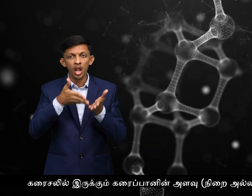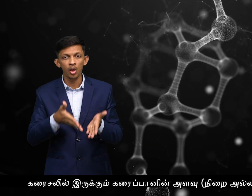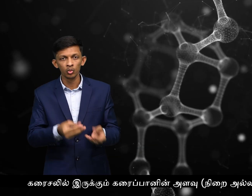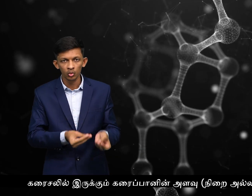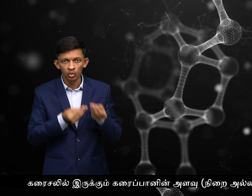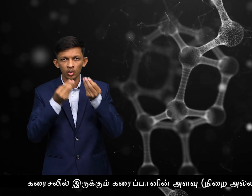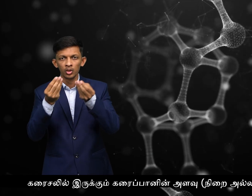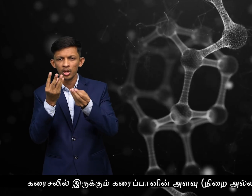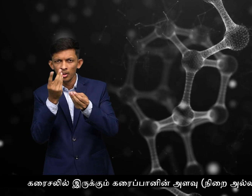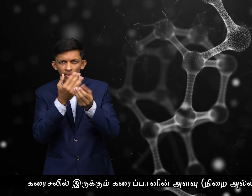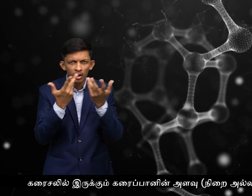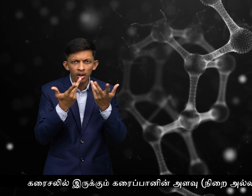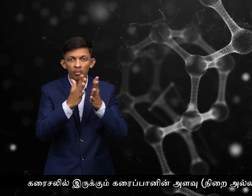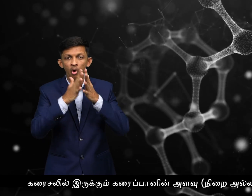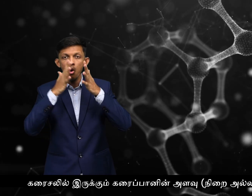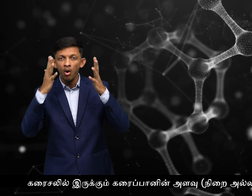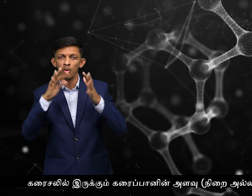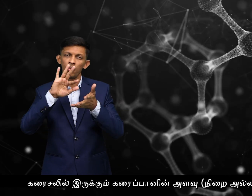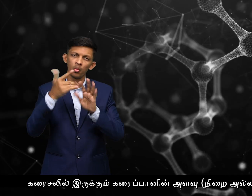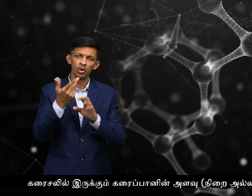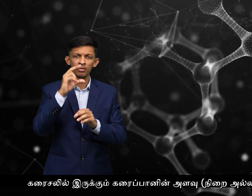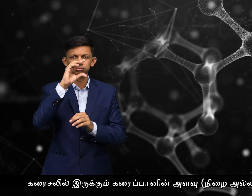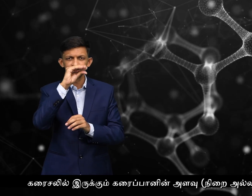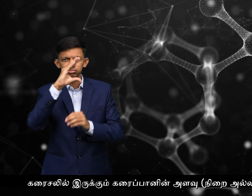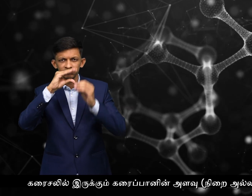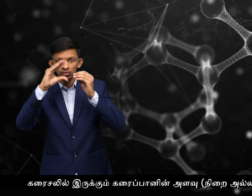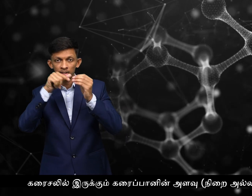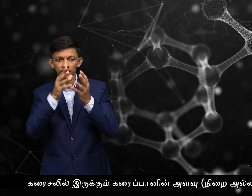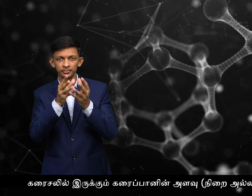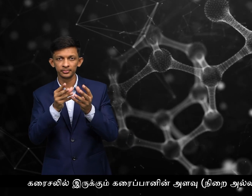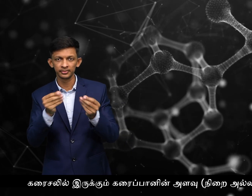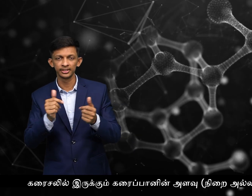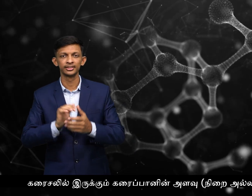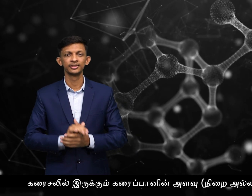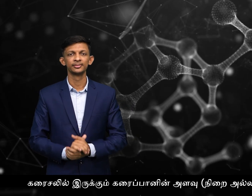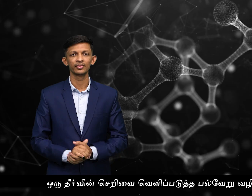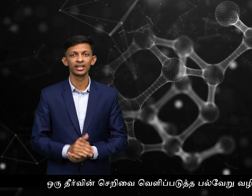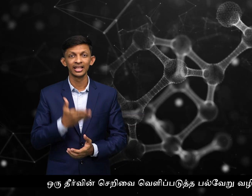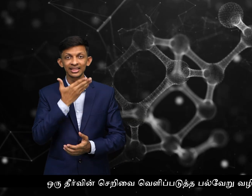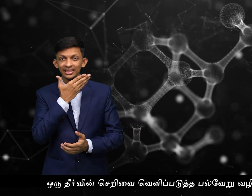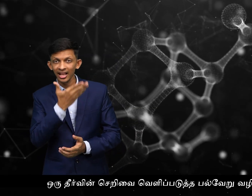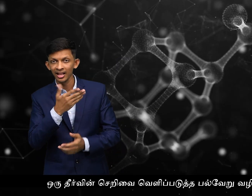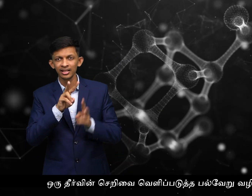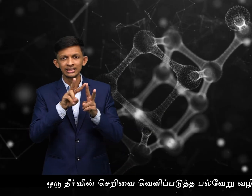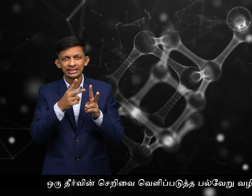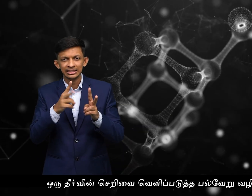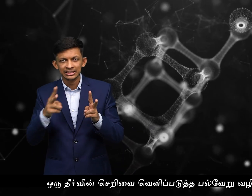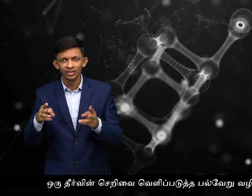இருக்கும் கரைப்பானின் அளவு, அதாவது நிறை அல்லது அளவு ஆகும். ஒரு தீர்வின் செறிவை